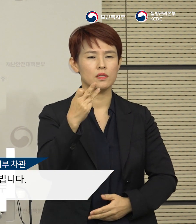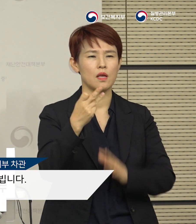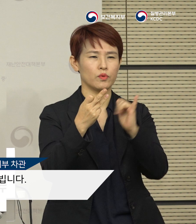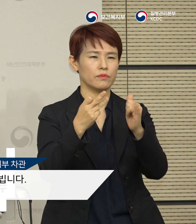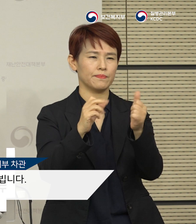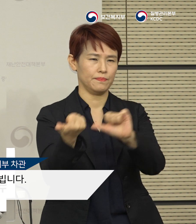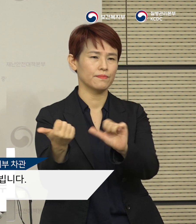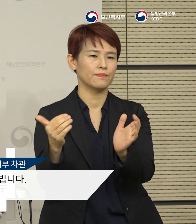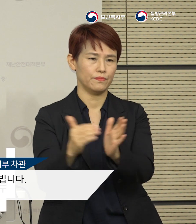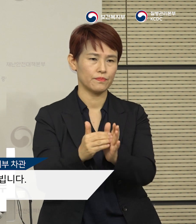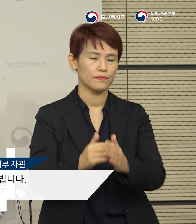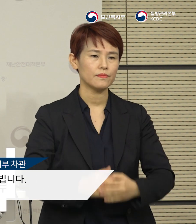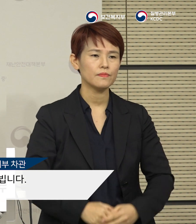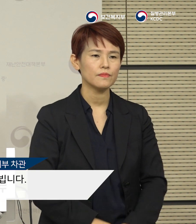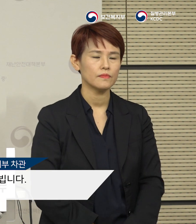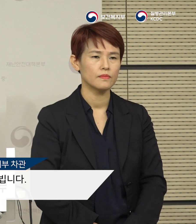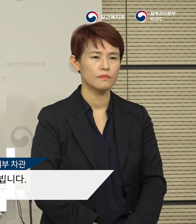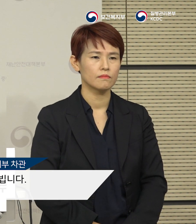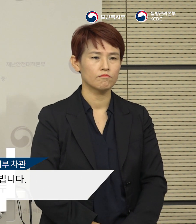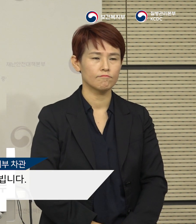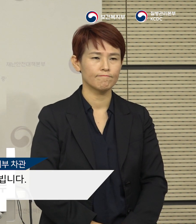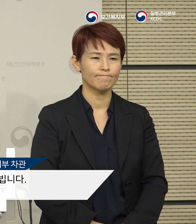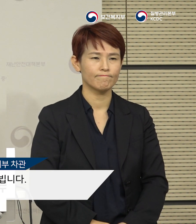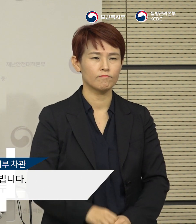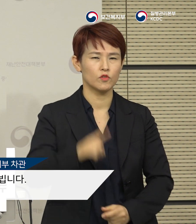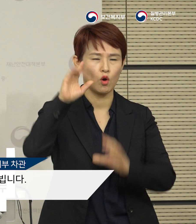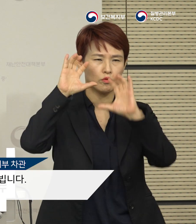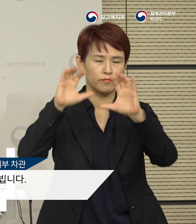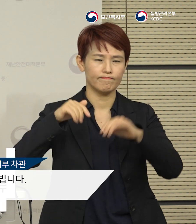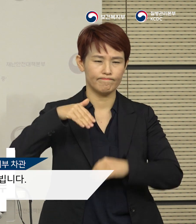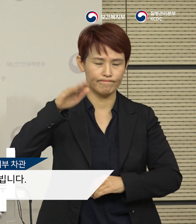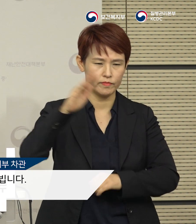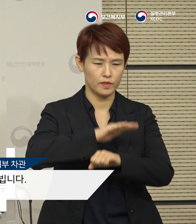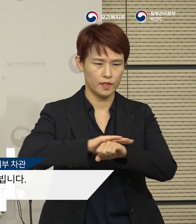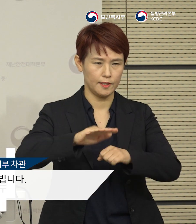13분이 사망하셨습니다. 삼가 고인들의 명복을 빕니다.